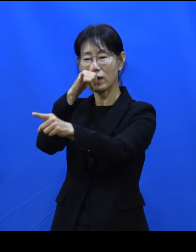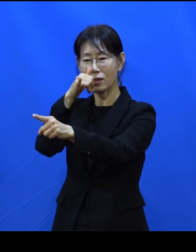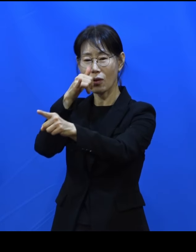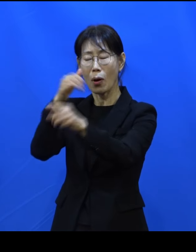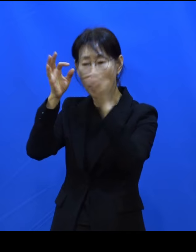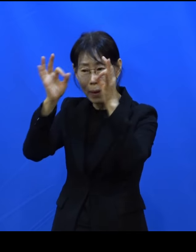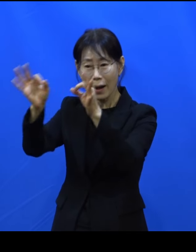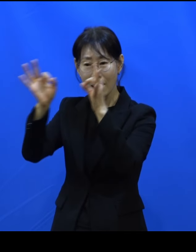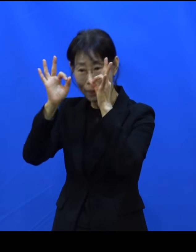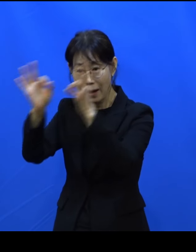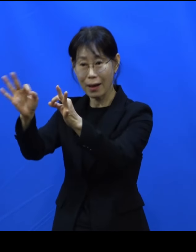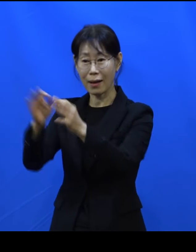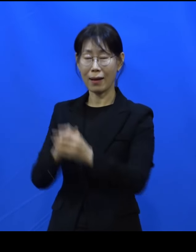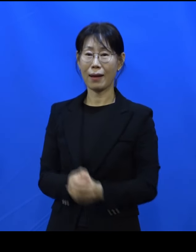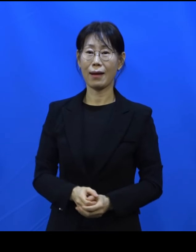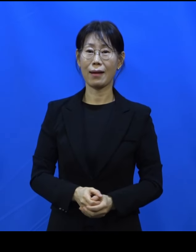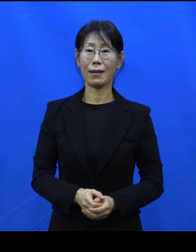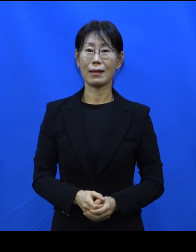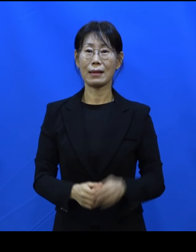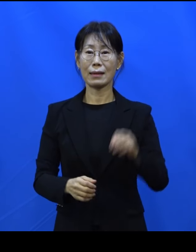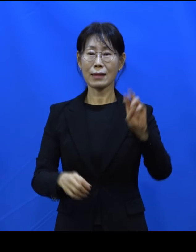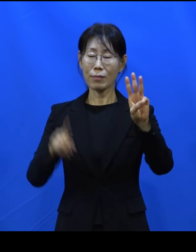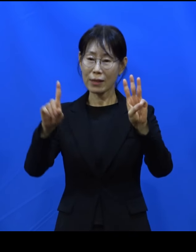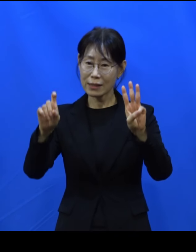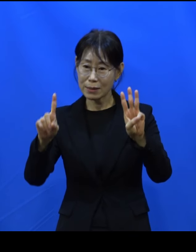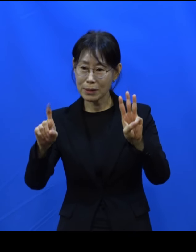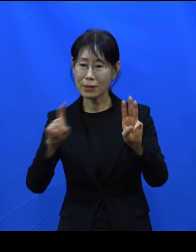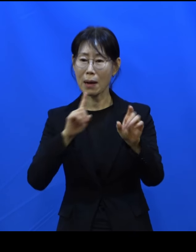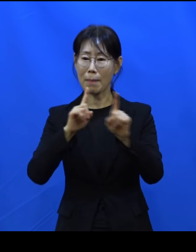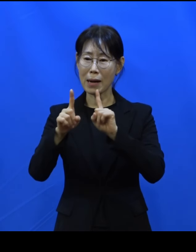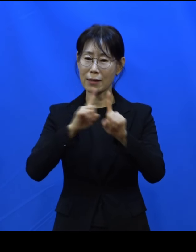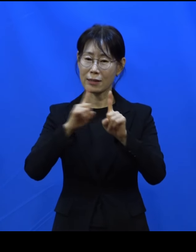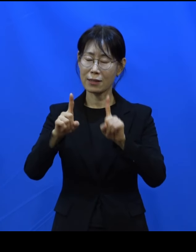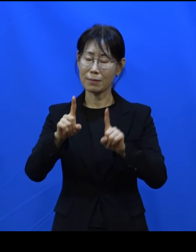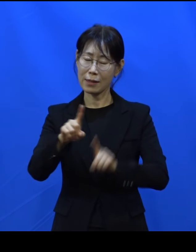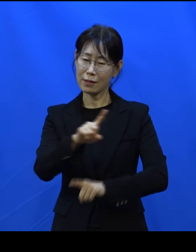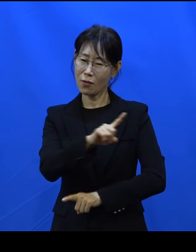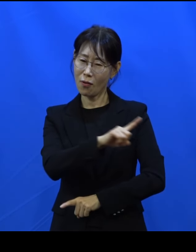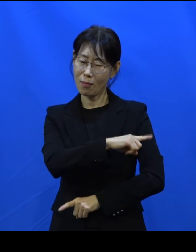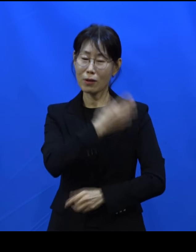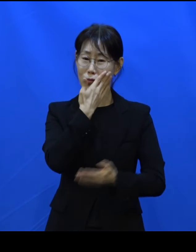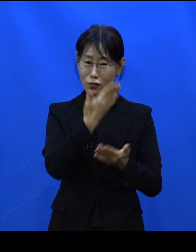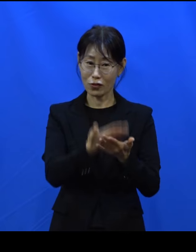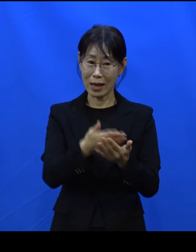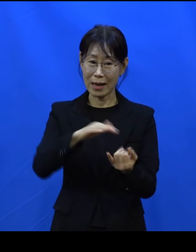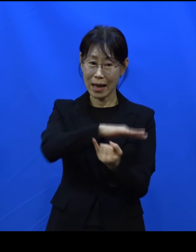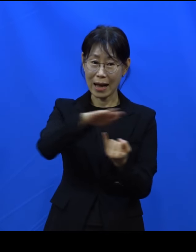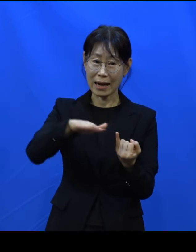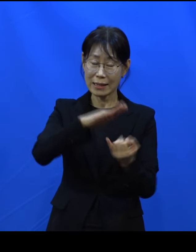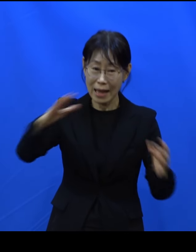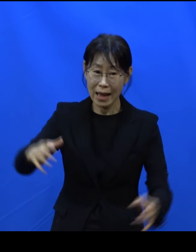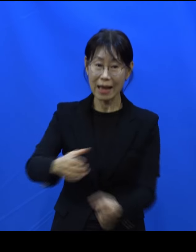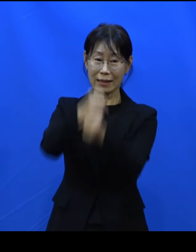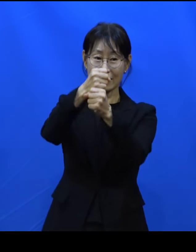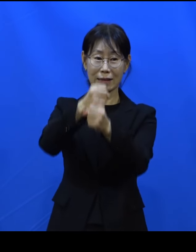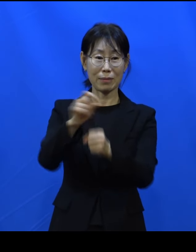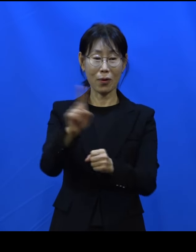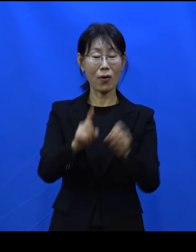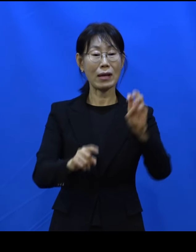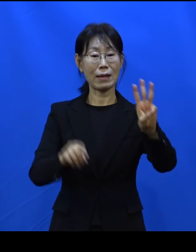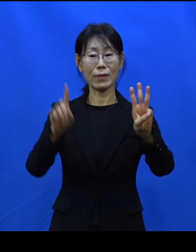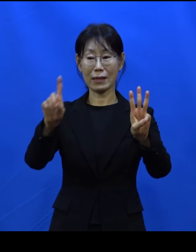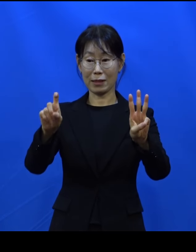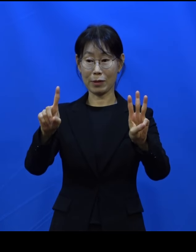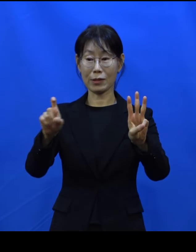절정이에요. 사실은 어쩌면 11절, 이 3장 11절이 아가스의 핵심이에요, 핵심. 이제 만나는